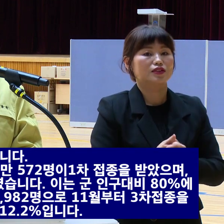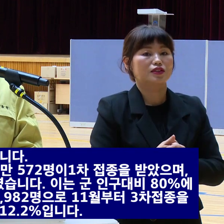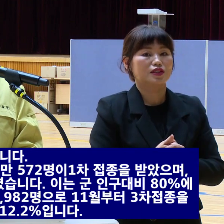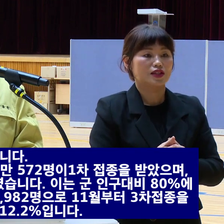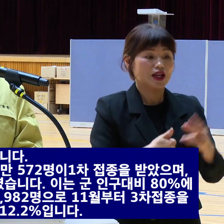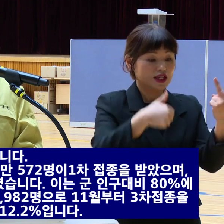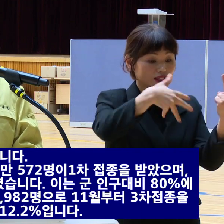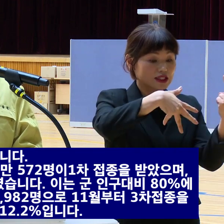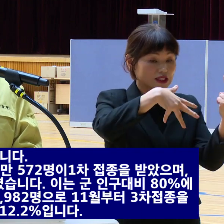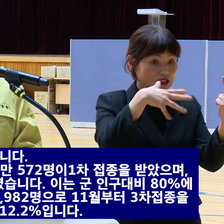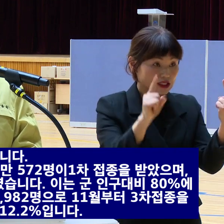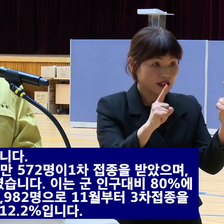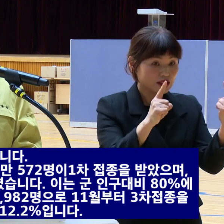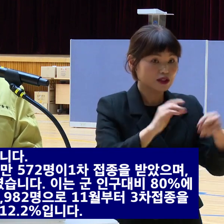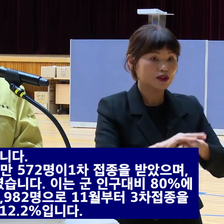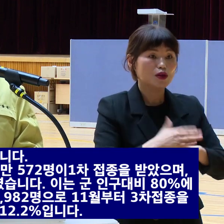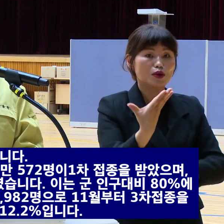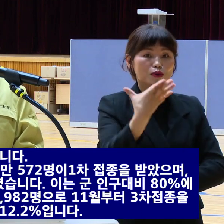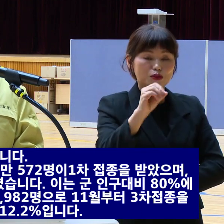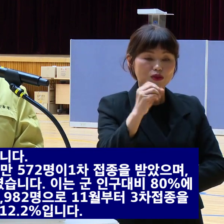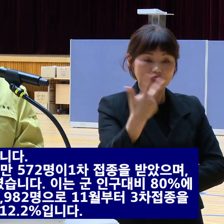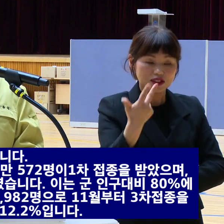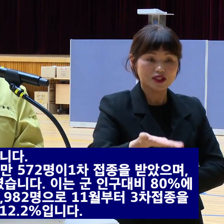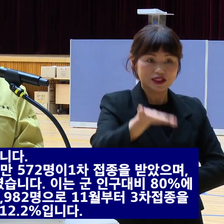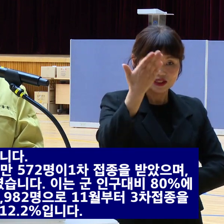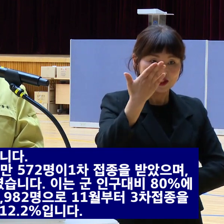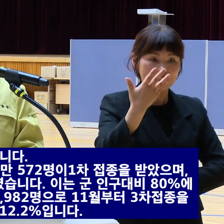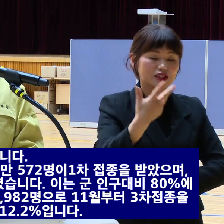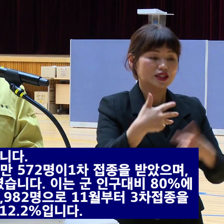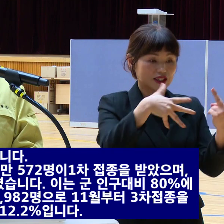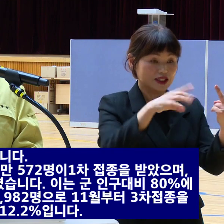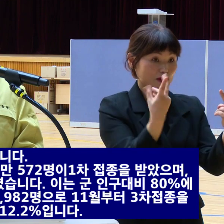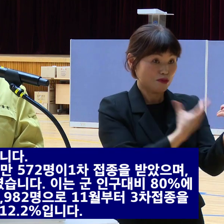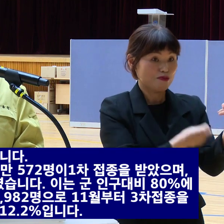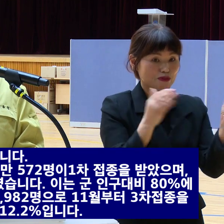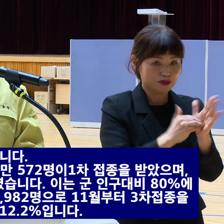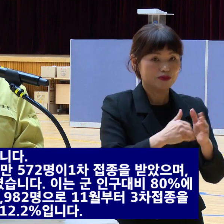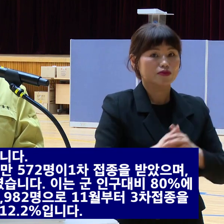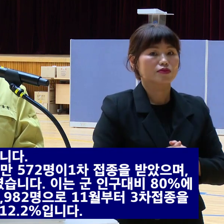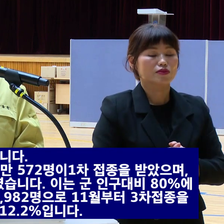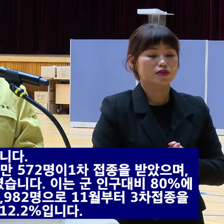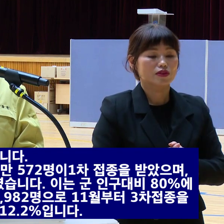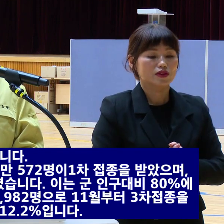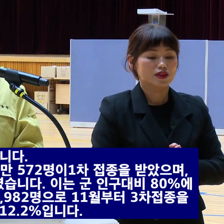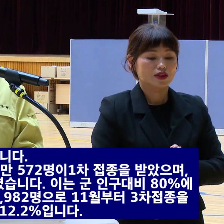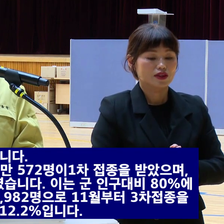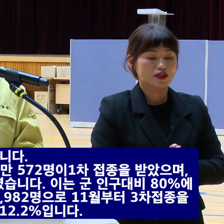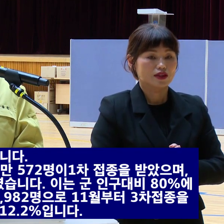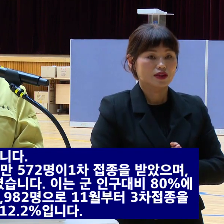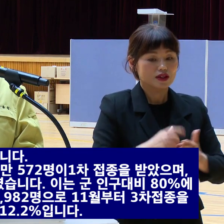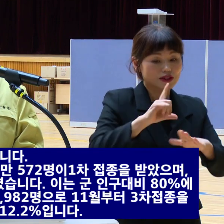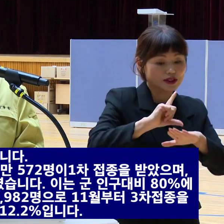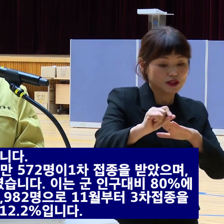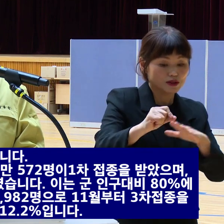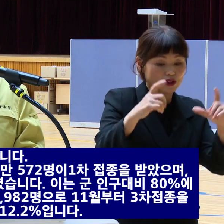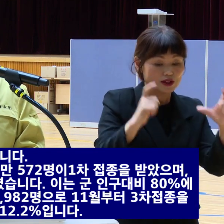97,948명이 2차 접종을 완료하였습니다. 이는 본 인구 대비 80%에 달하는